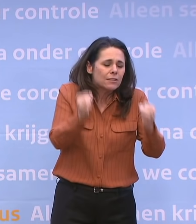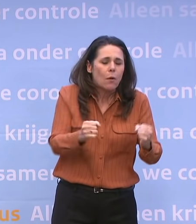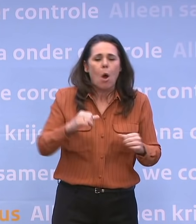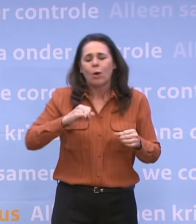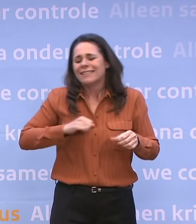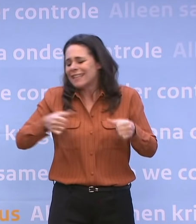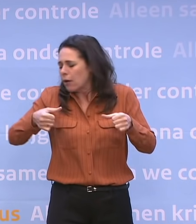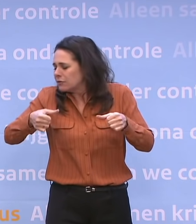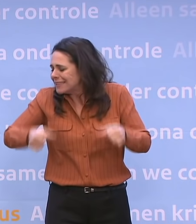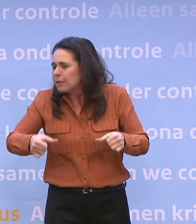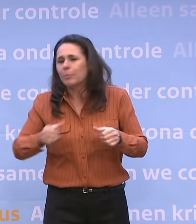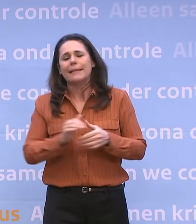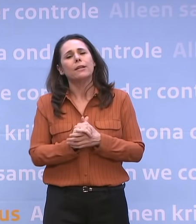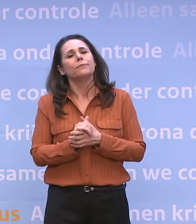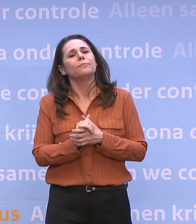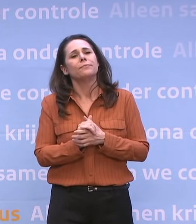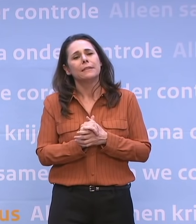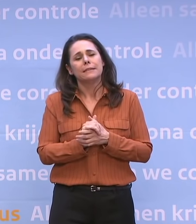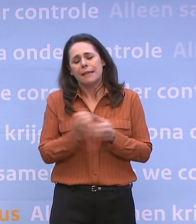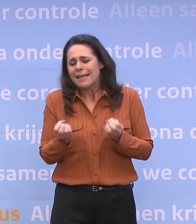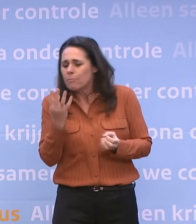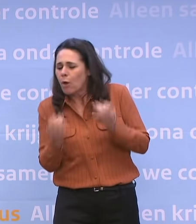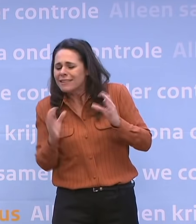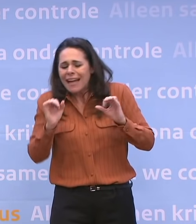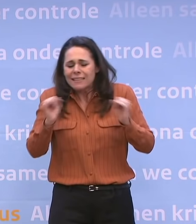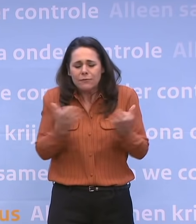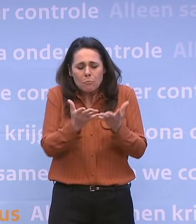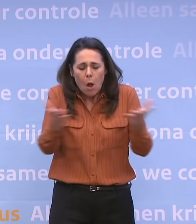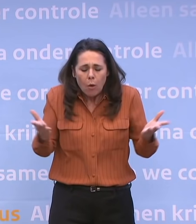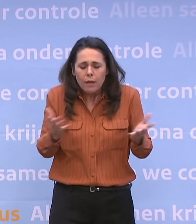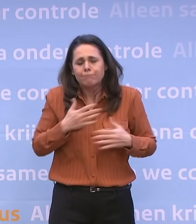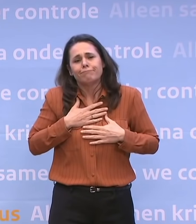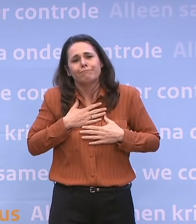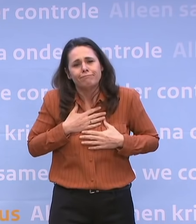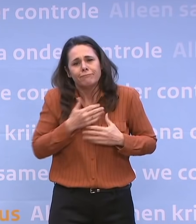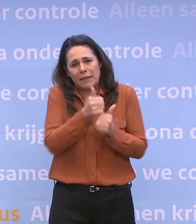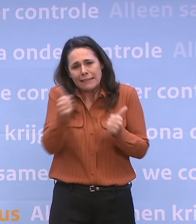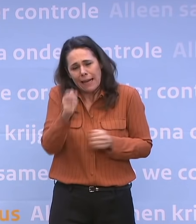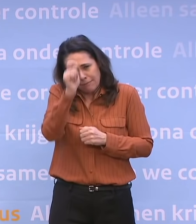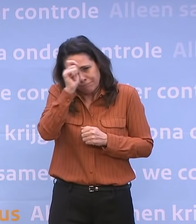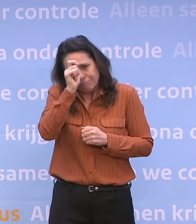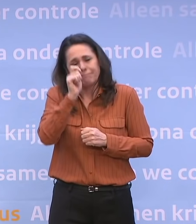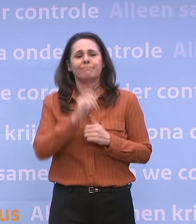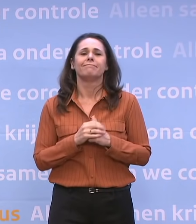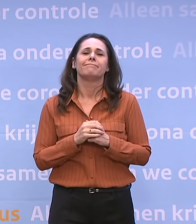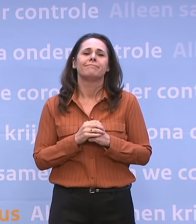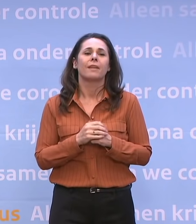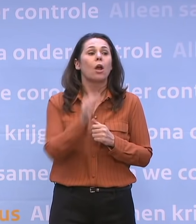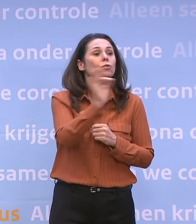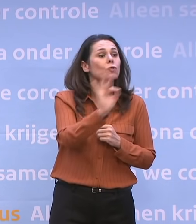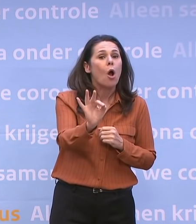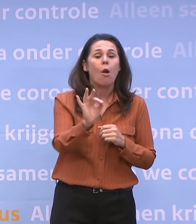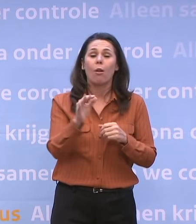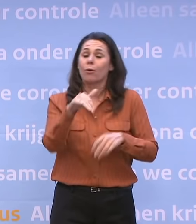zelfdiscipline en het improvisatievermogen van zo ongeveer iedereen in ons land. Voor de scholen